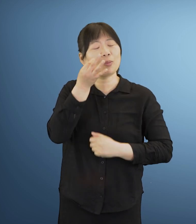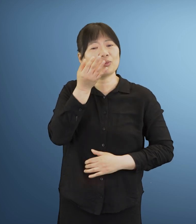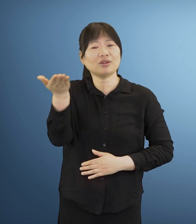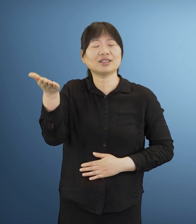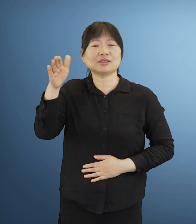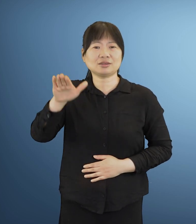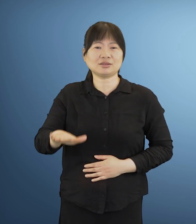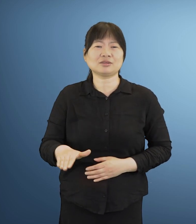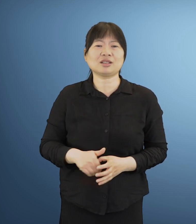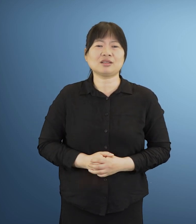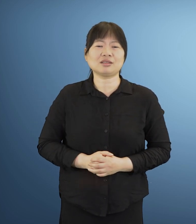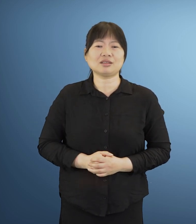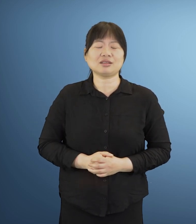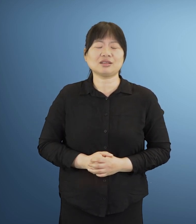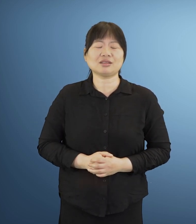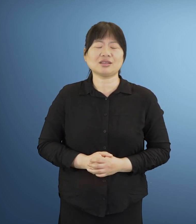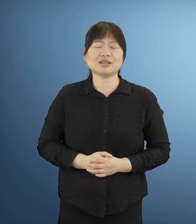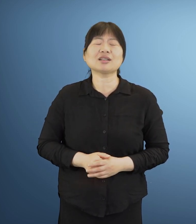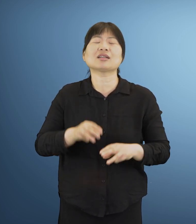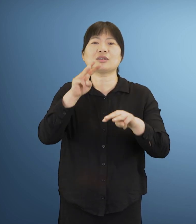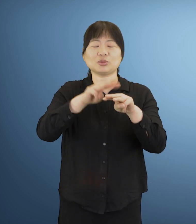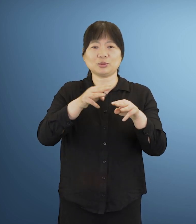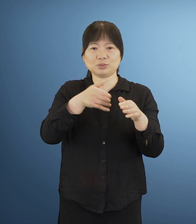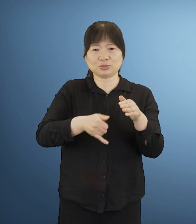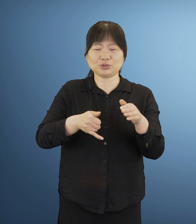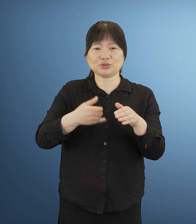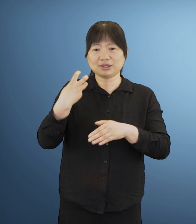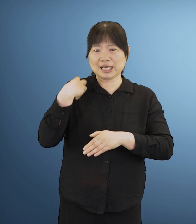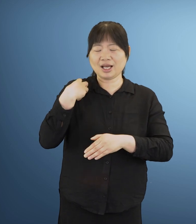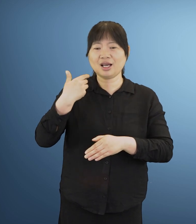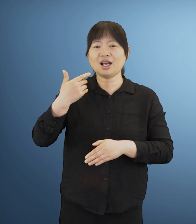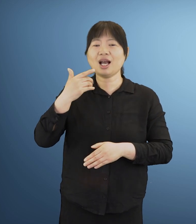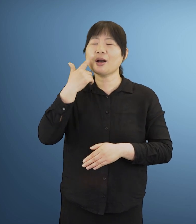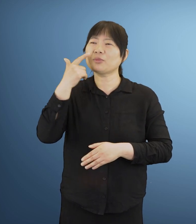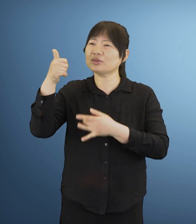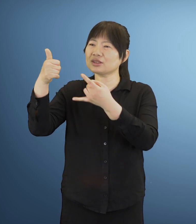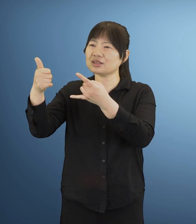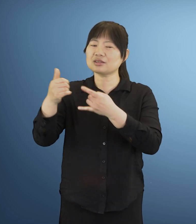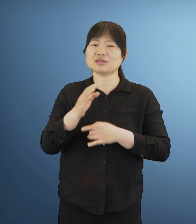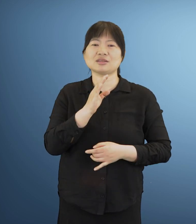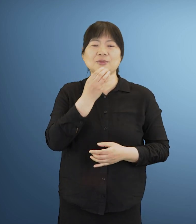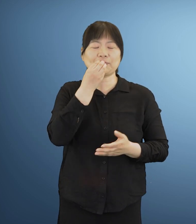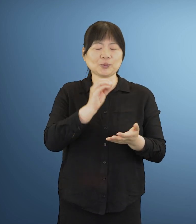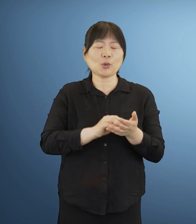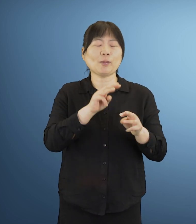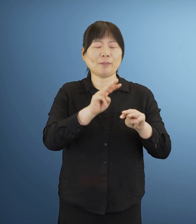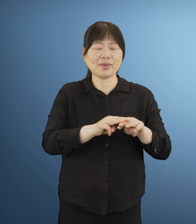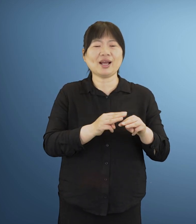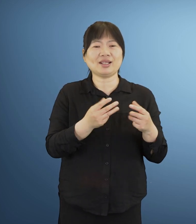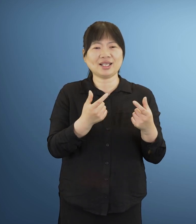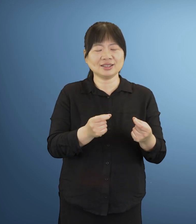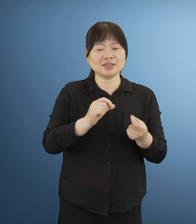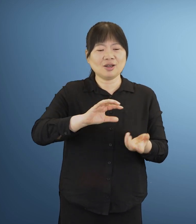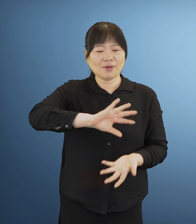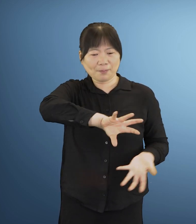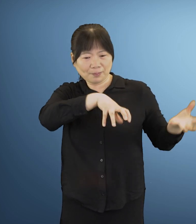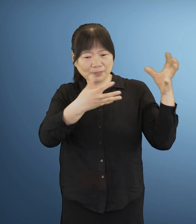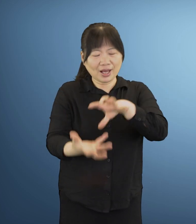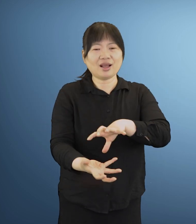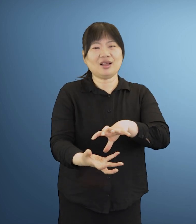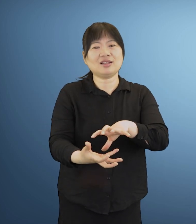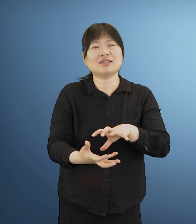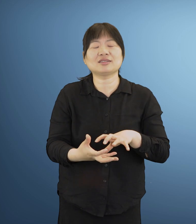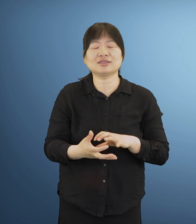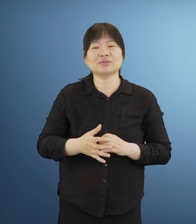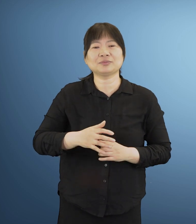그러나 농부이신 아버지께서 그 돌짝밭 같은 마음들을 갈아엎으시고